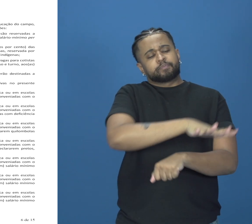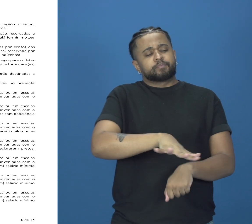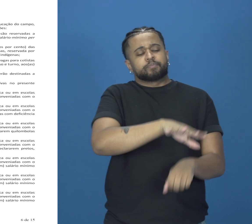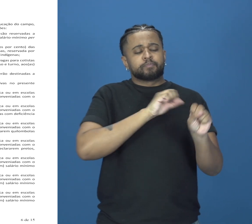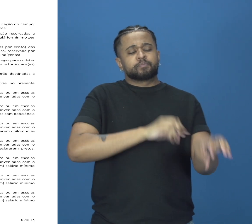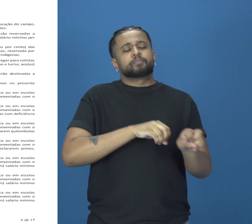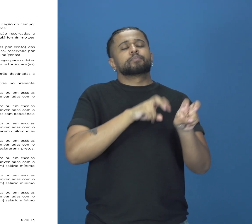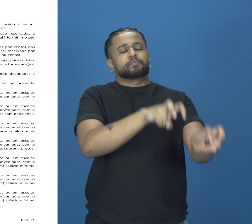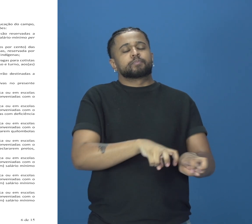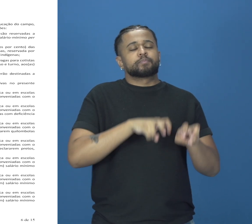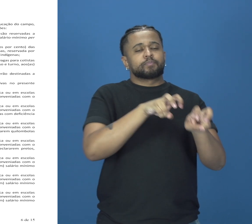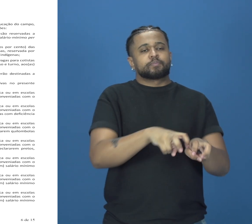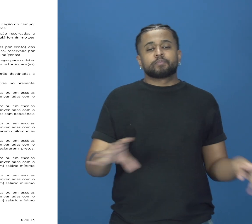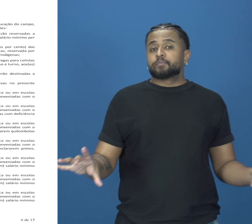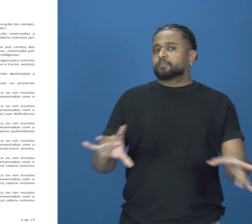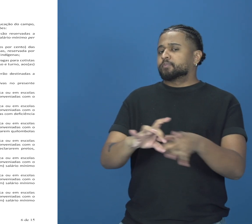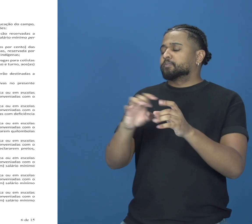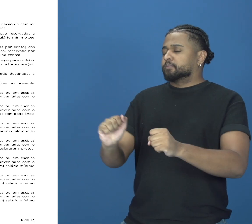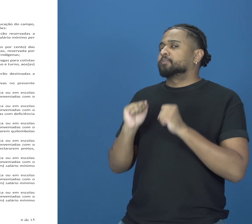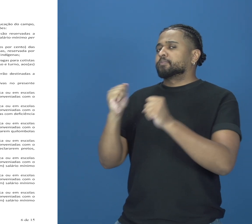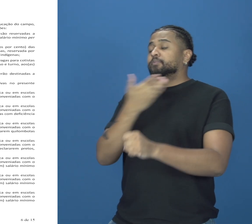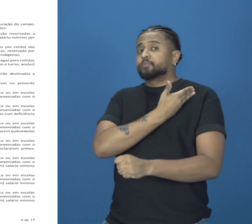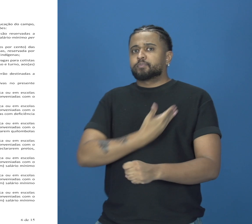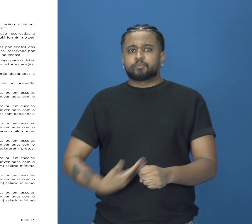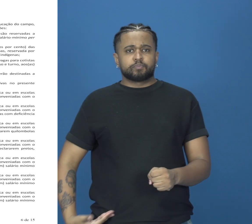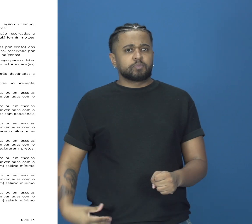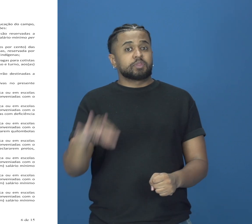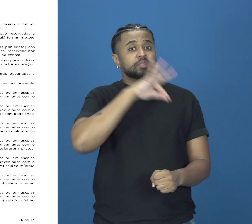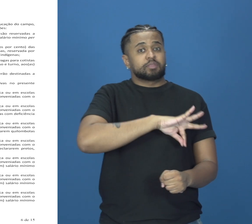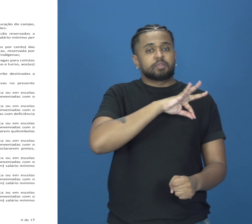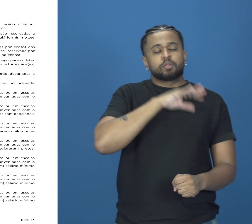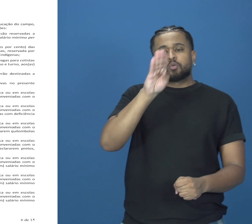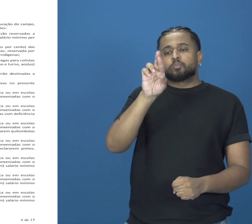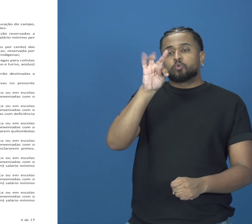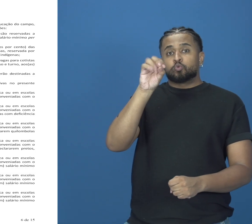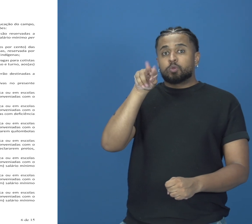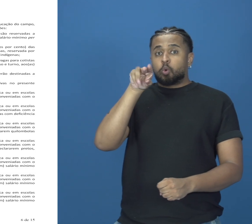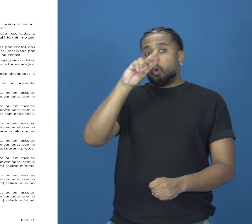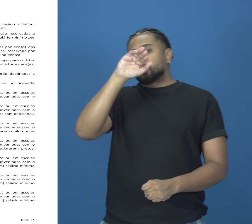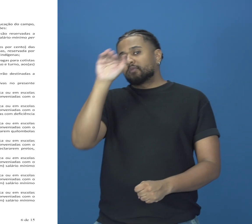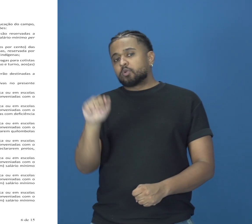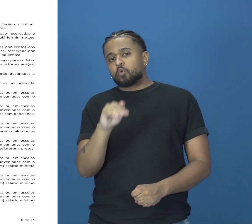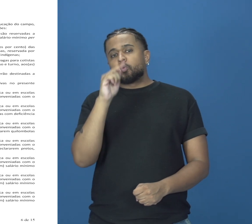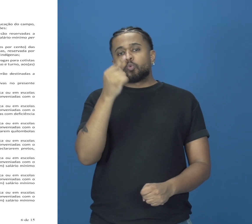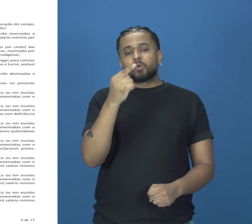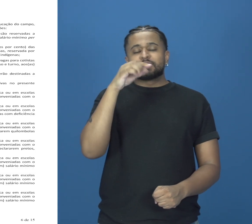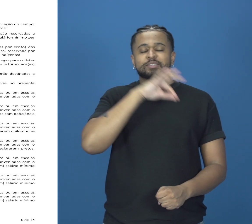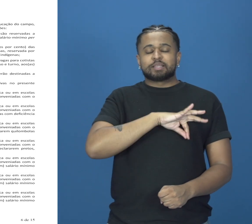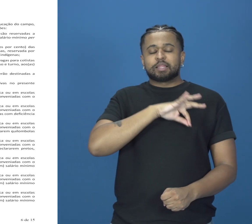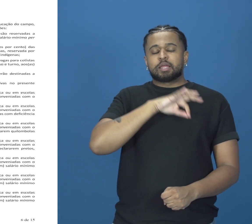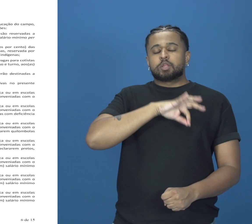da educação do campo, conveniadas com o poder público, com renda familiar bruta igual ou inferior a um salário mínimo